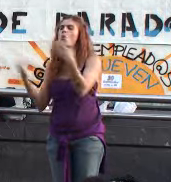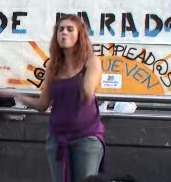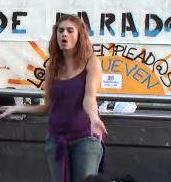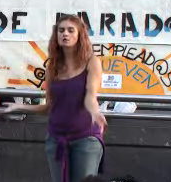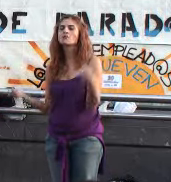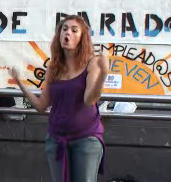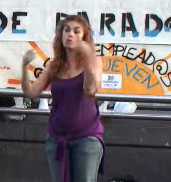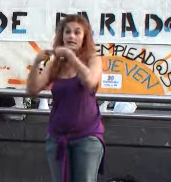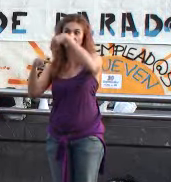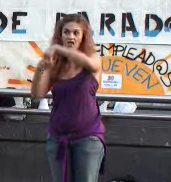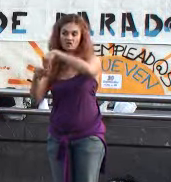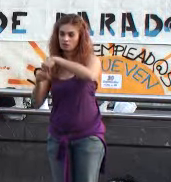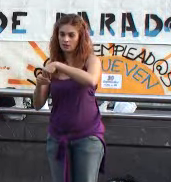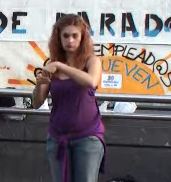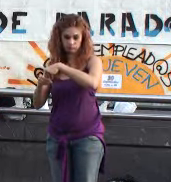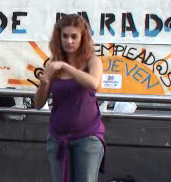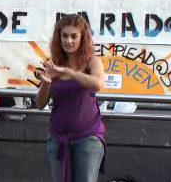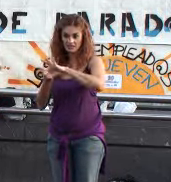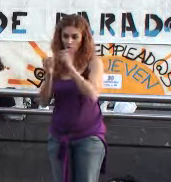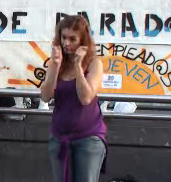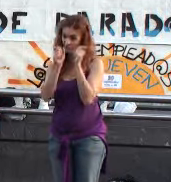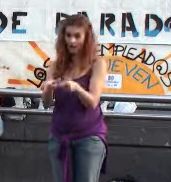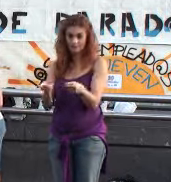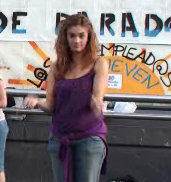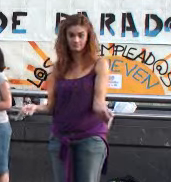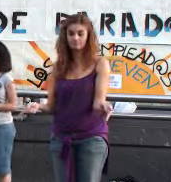de la cooperativa. El sentido es,